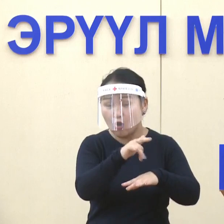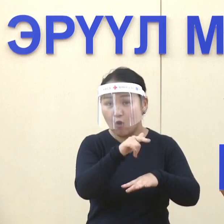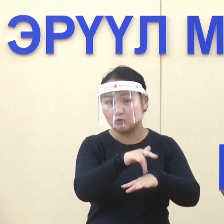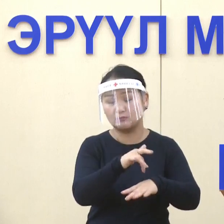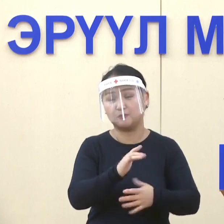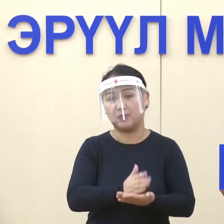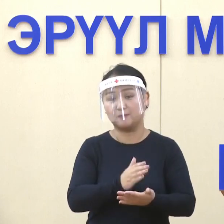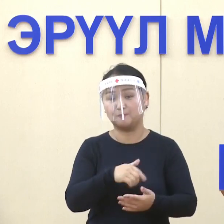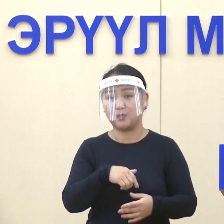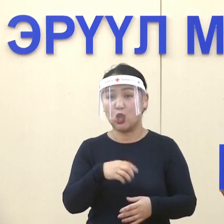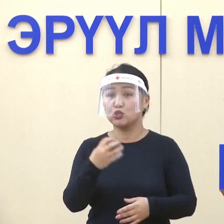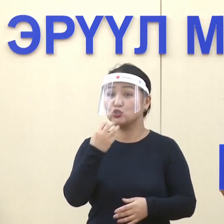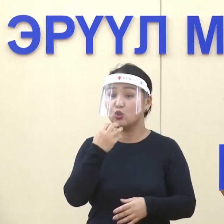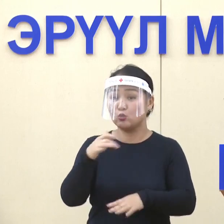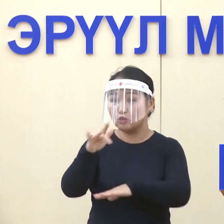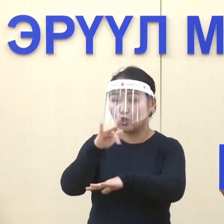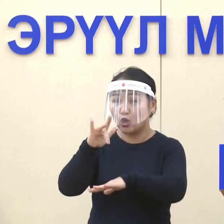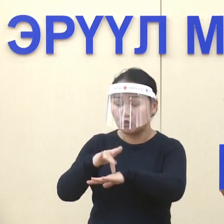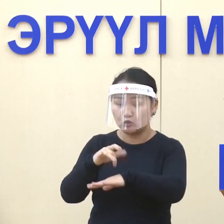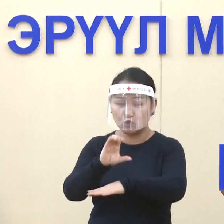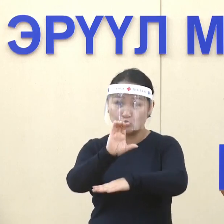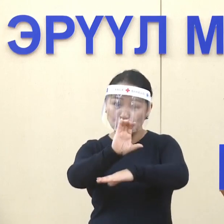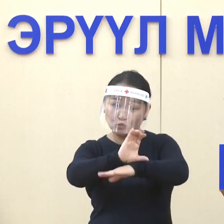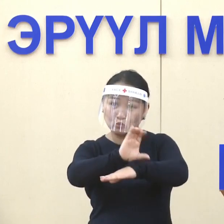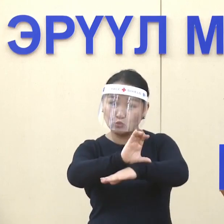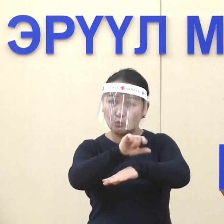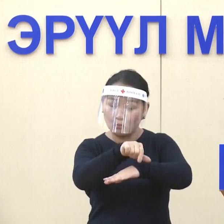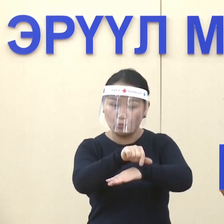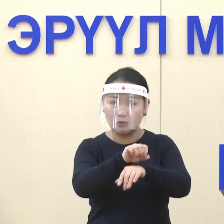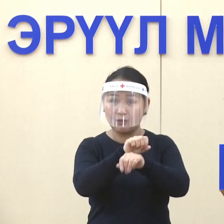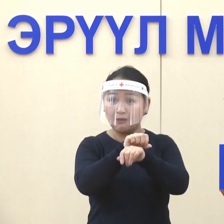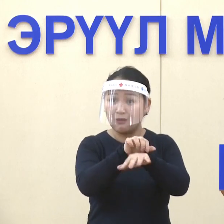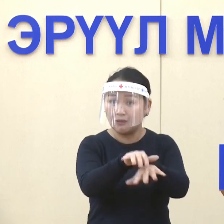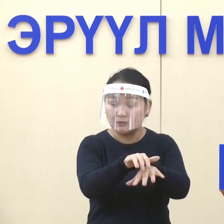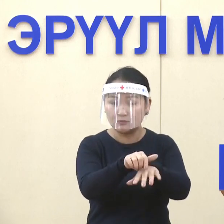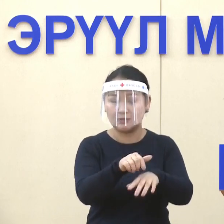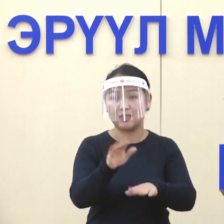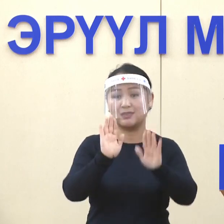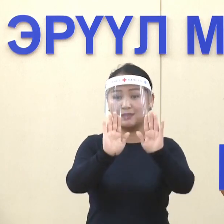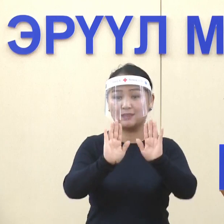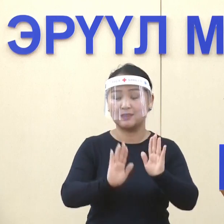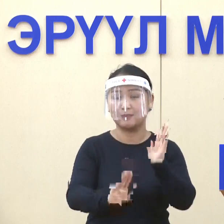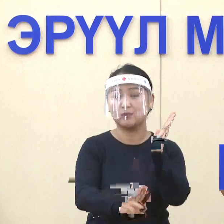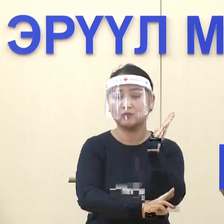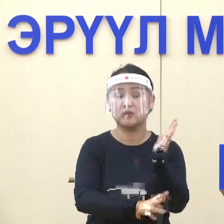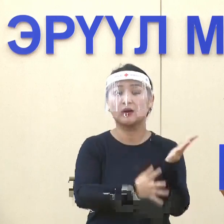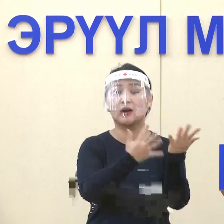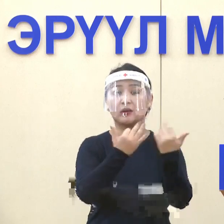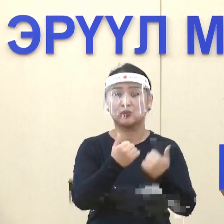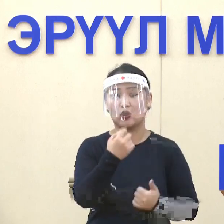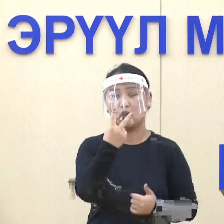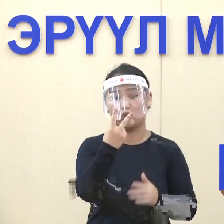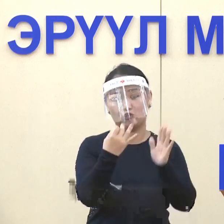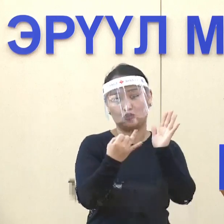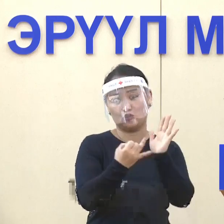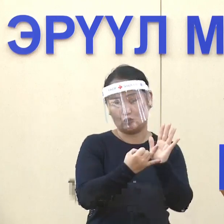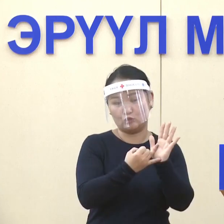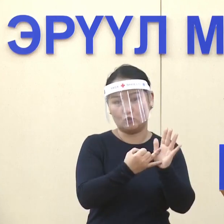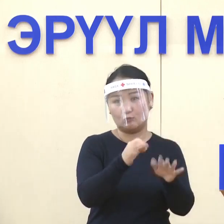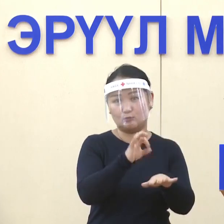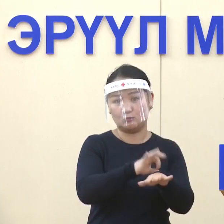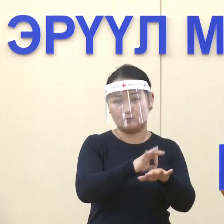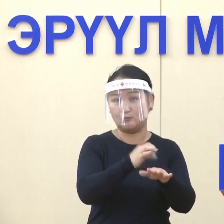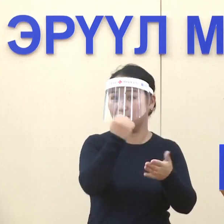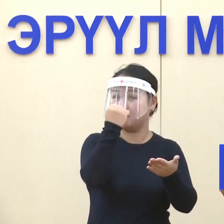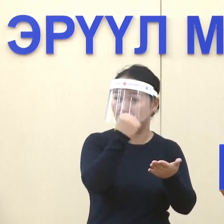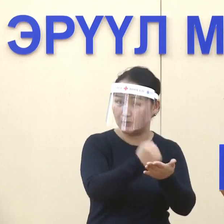хот дахь Вангсанг сүмээс их хурхатай халдвараас нэм гаргийн байдлаар өссөн дүнгээр 27 тохиолдол